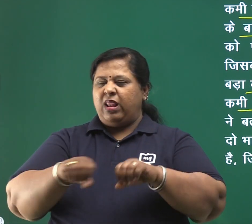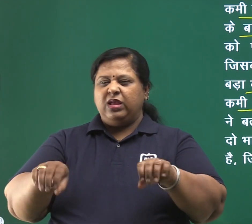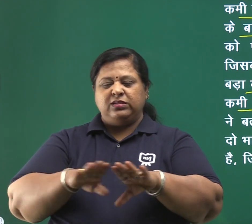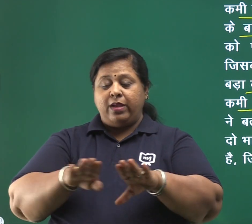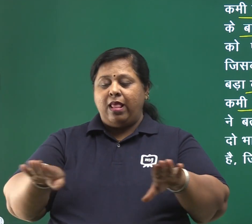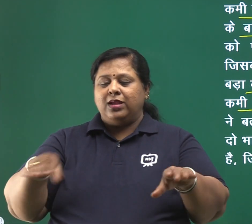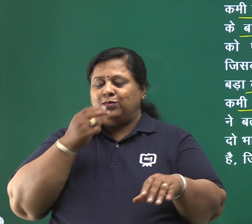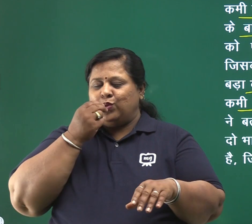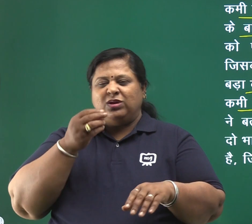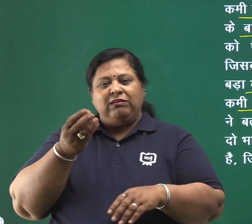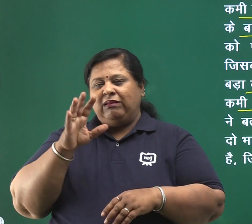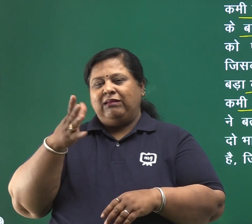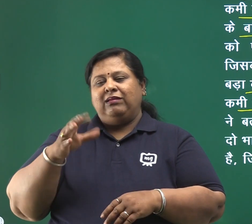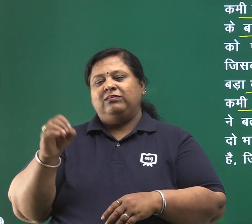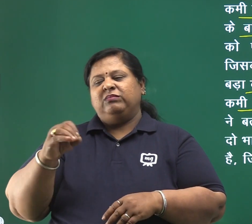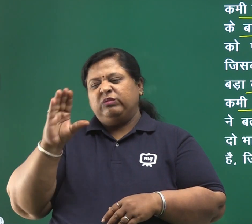पाठ में